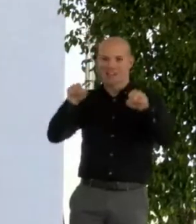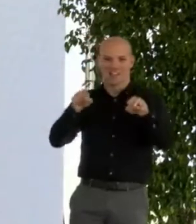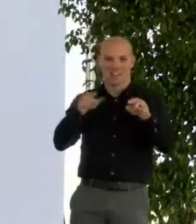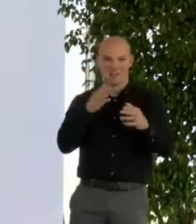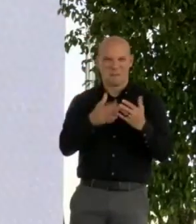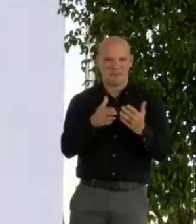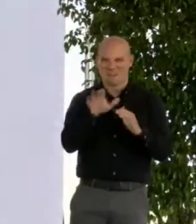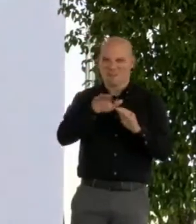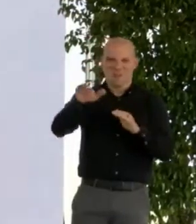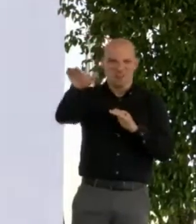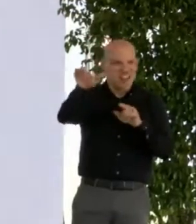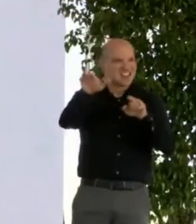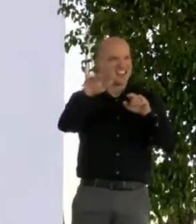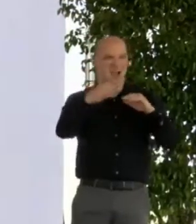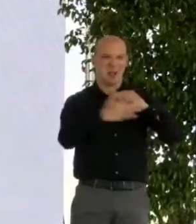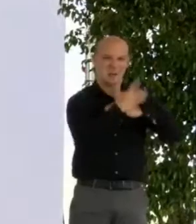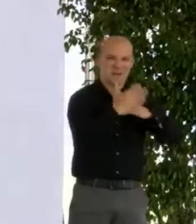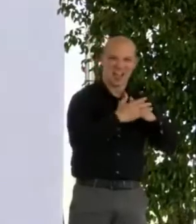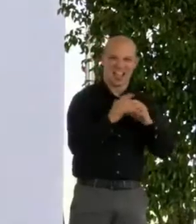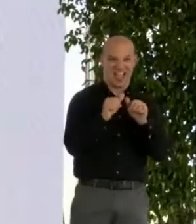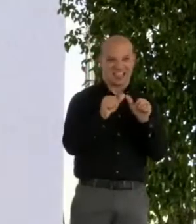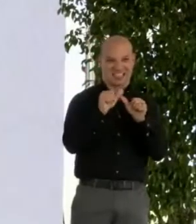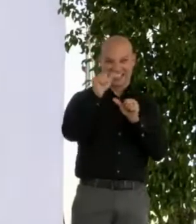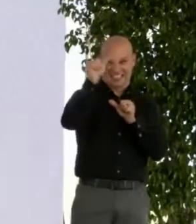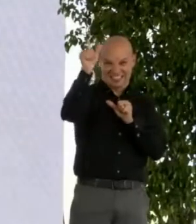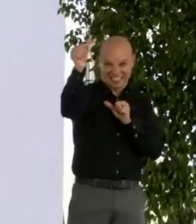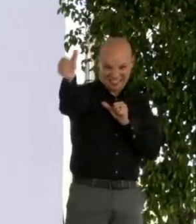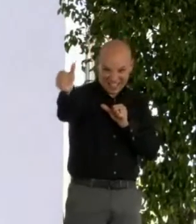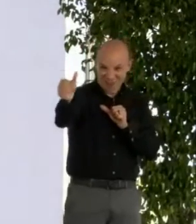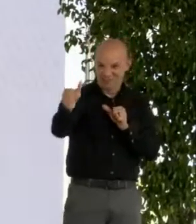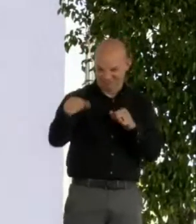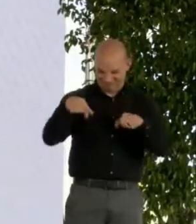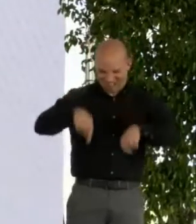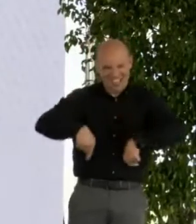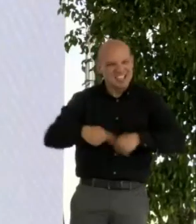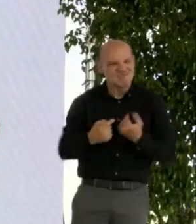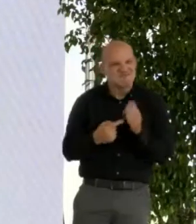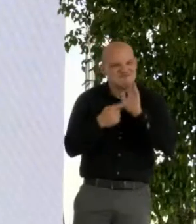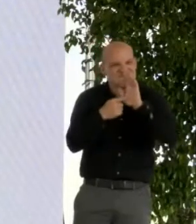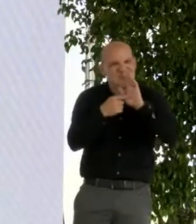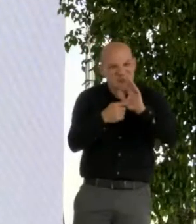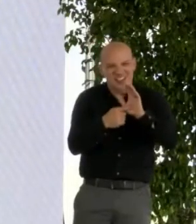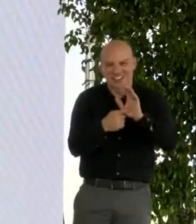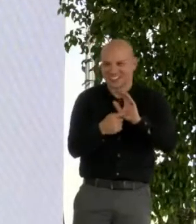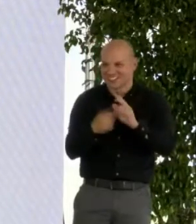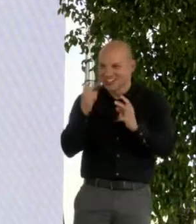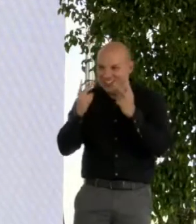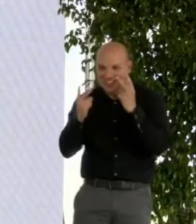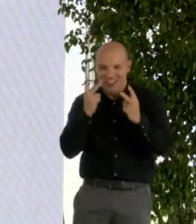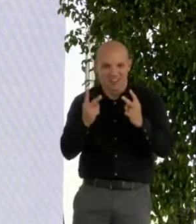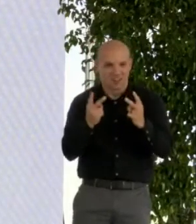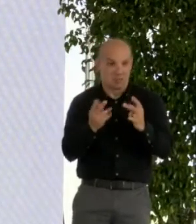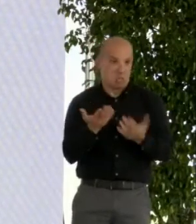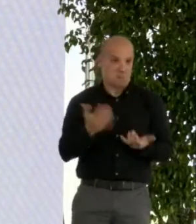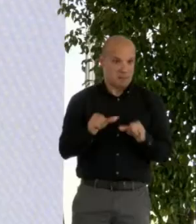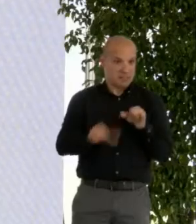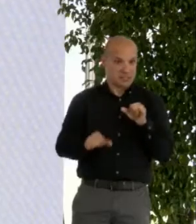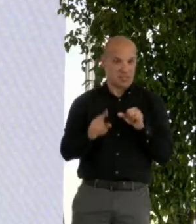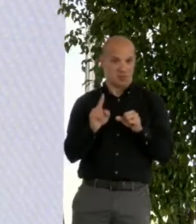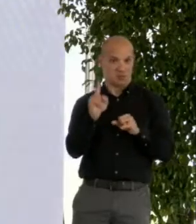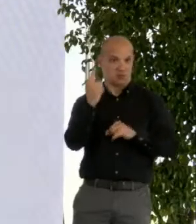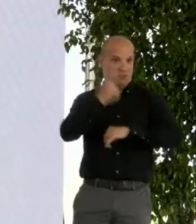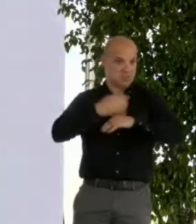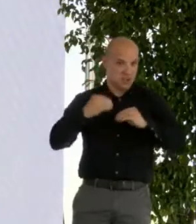lejos del área metropolitana, con la idea de que vuelvan en otro momento o se queden un día más al principio o al final,